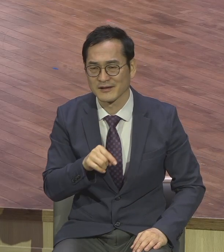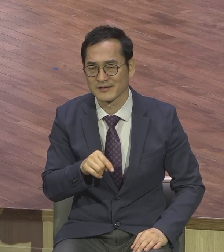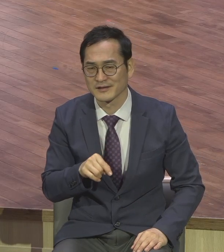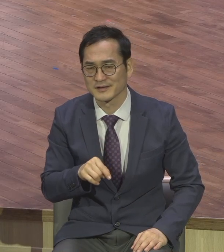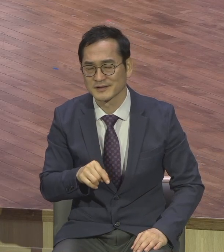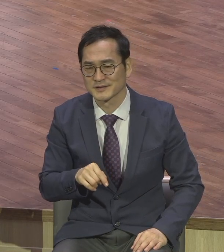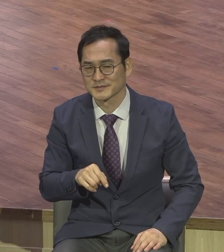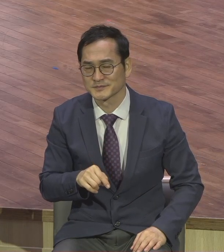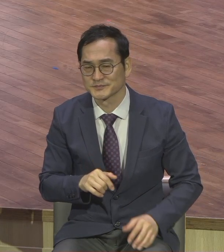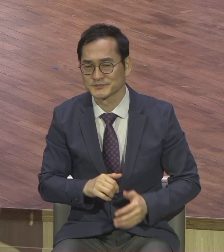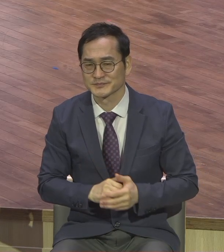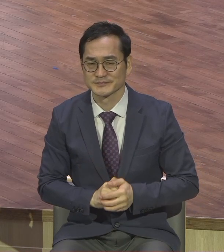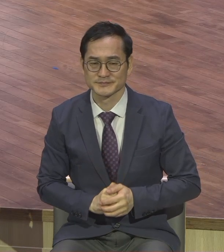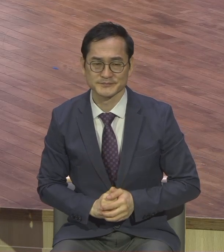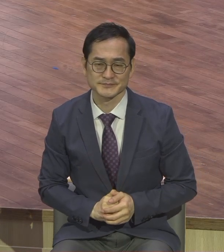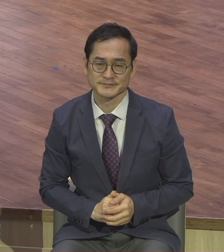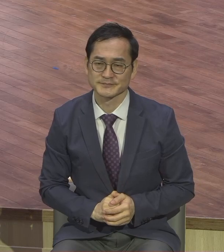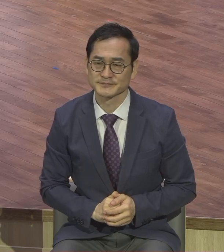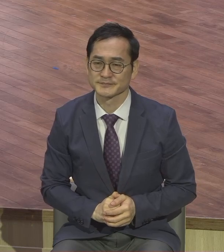것을 그렇게